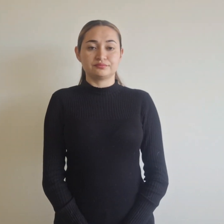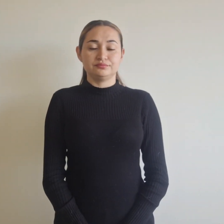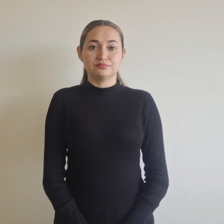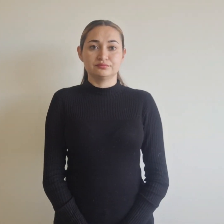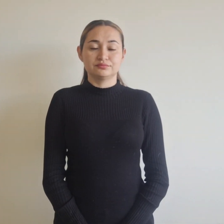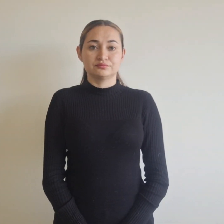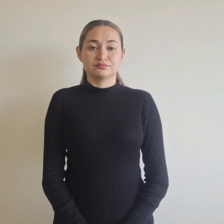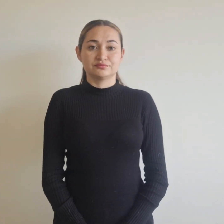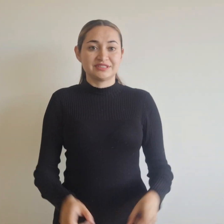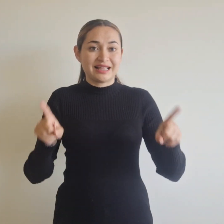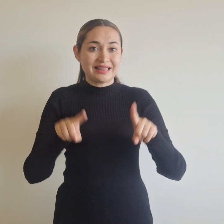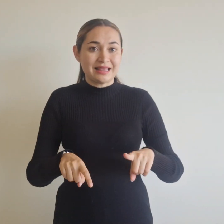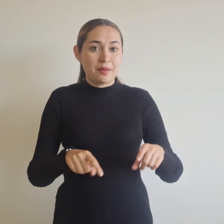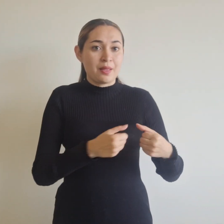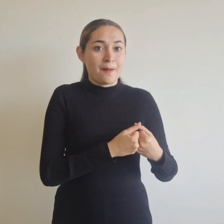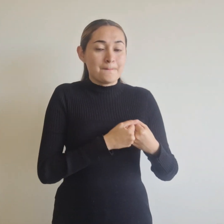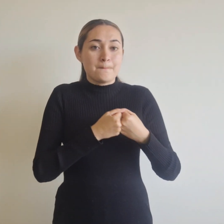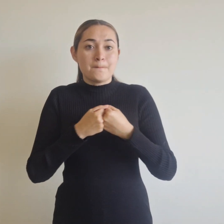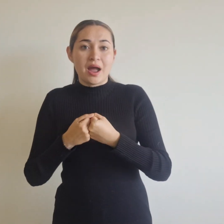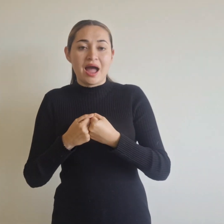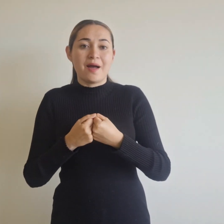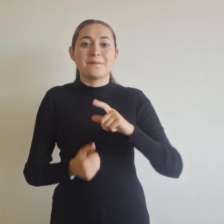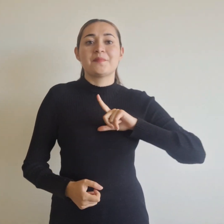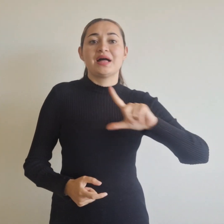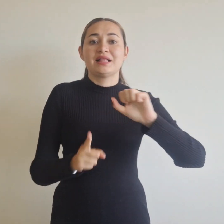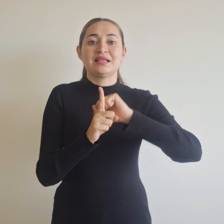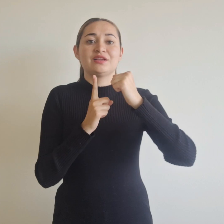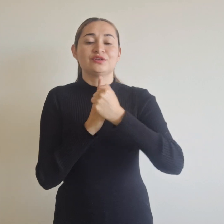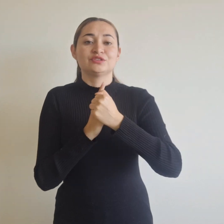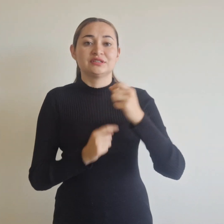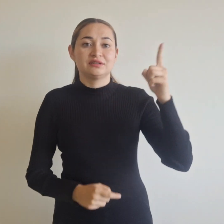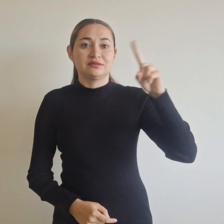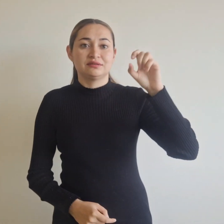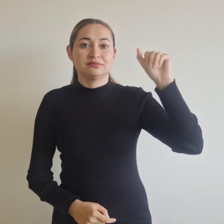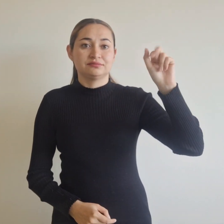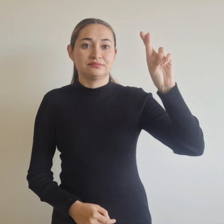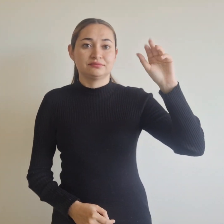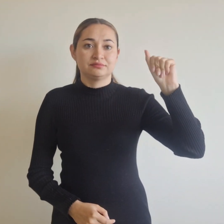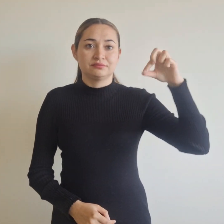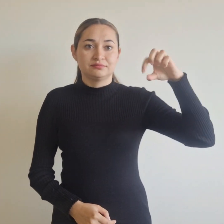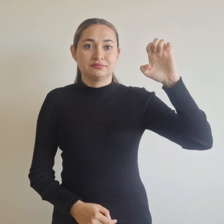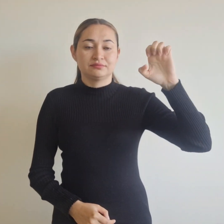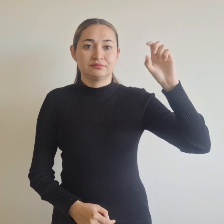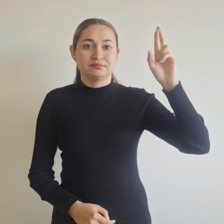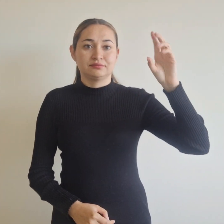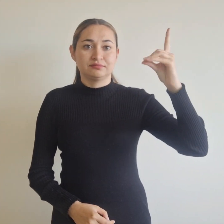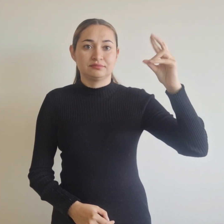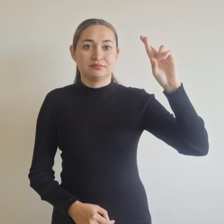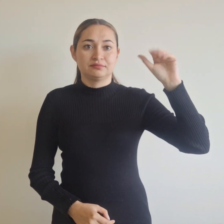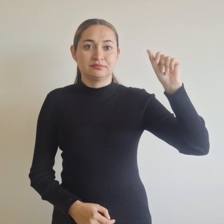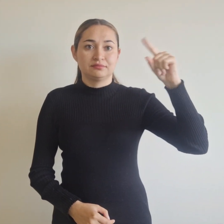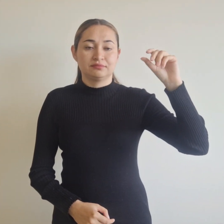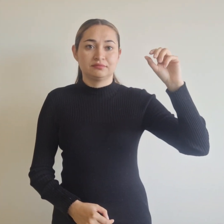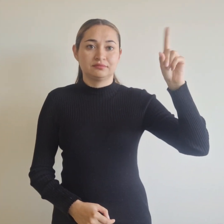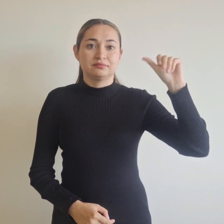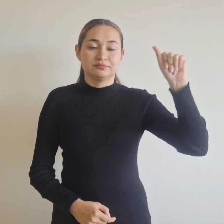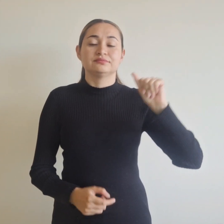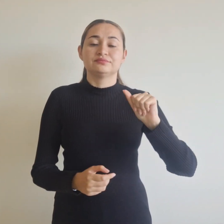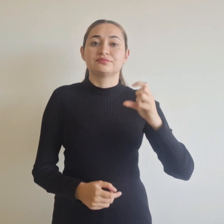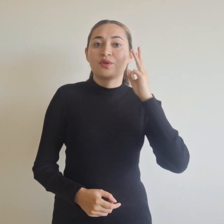Junto con la gestora social, Sara Catalina Pedraza, el alcalde de Tunja, Mikhail Krasnov, llegaron